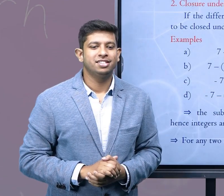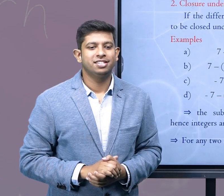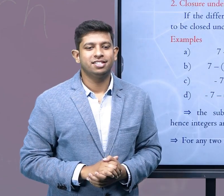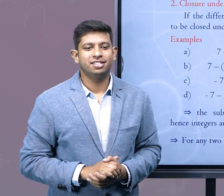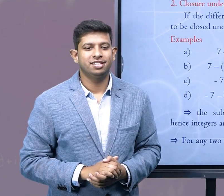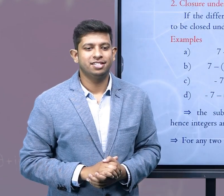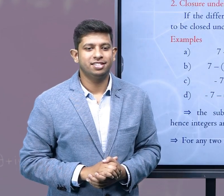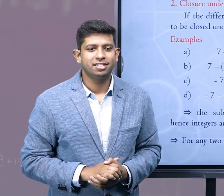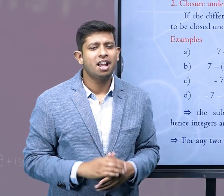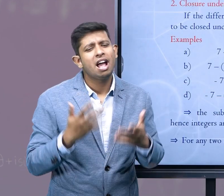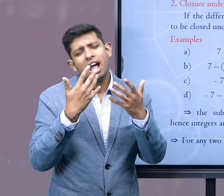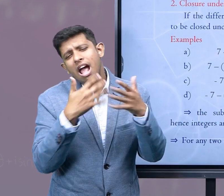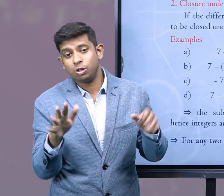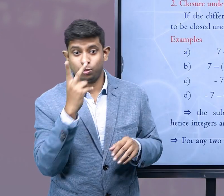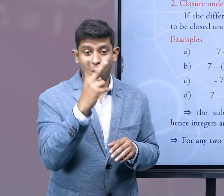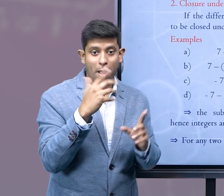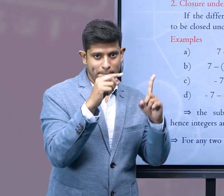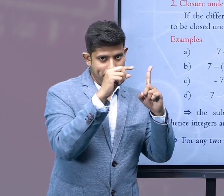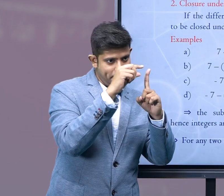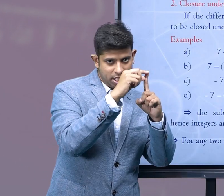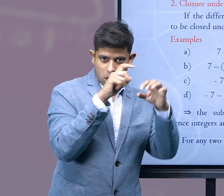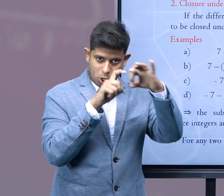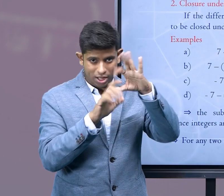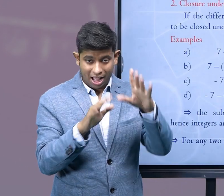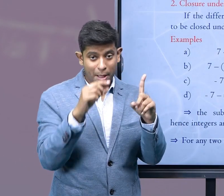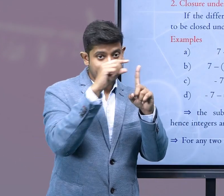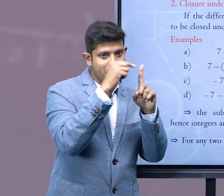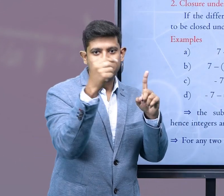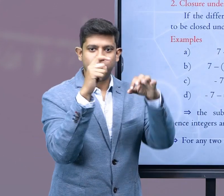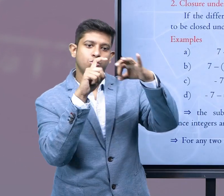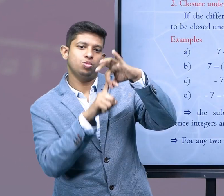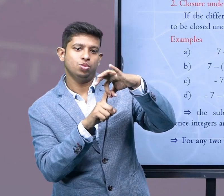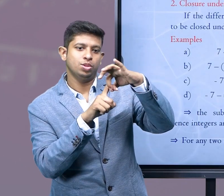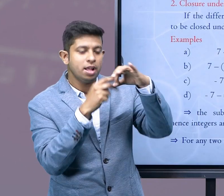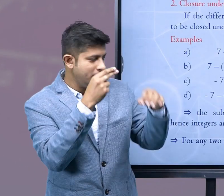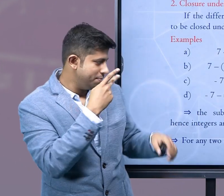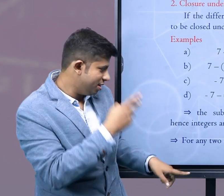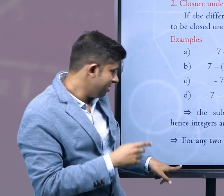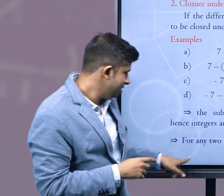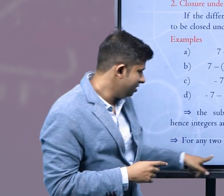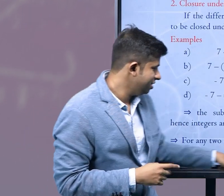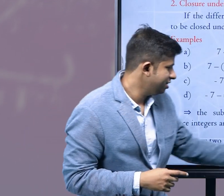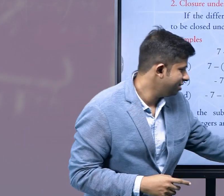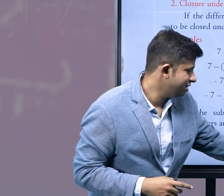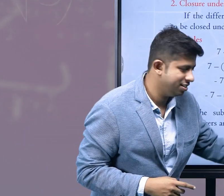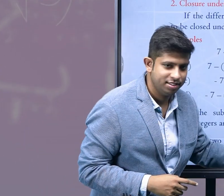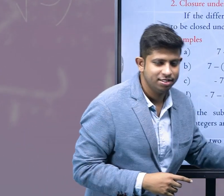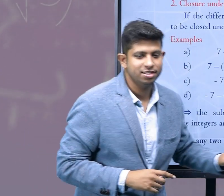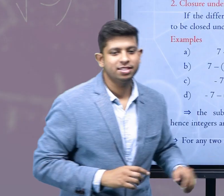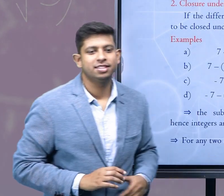के अंतर्गत संवृत्त है। किन्हीं 2 पूर्णांकों p और q के लिए p - q एक पूर्णांक